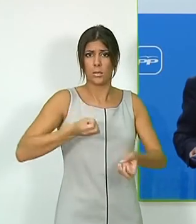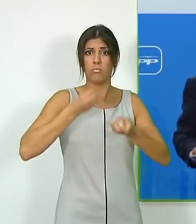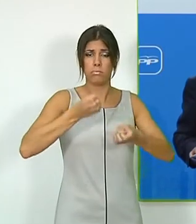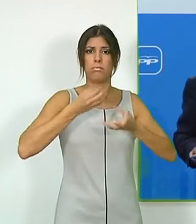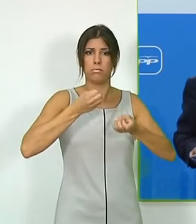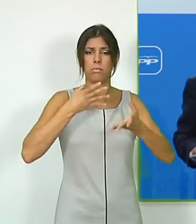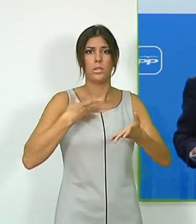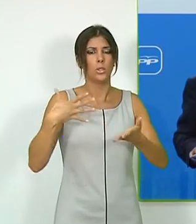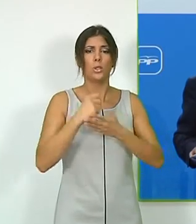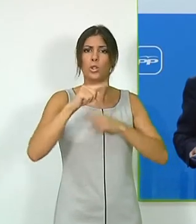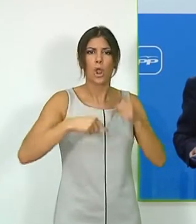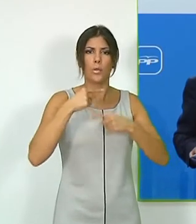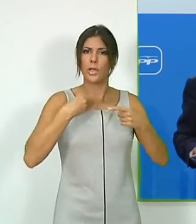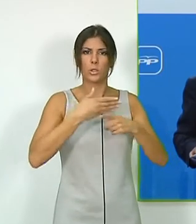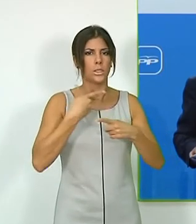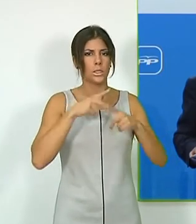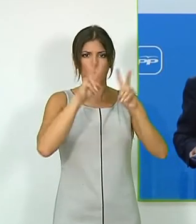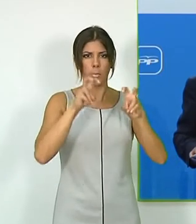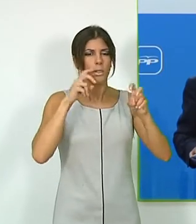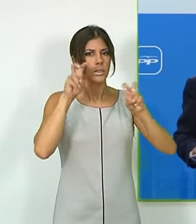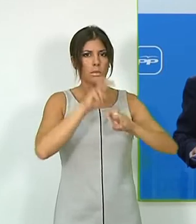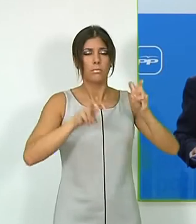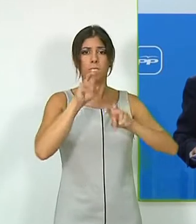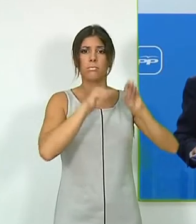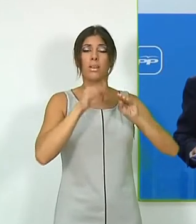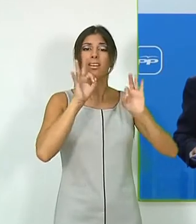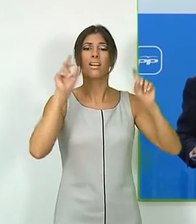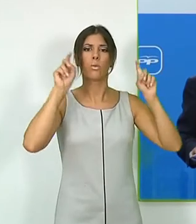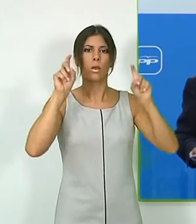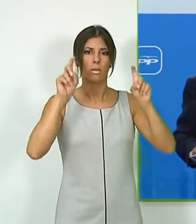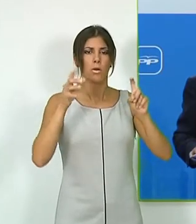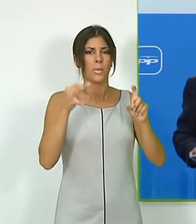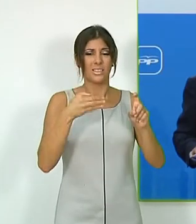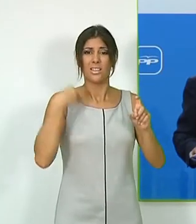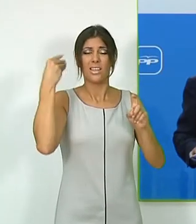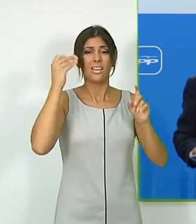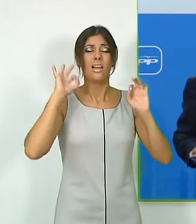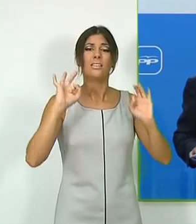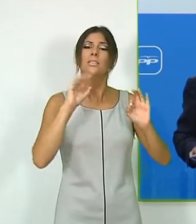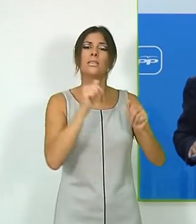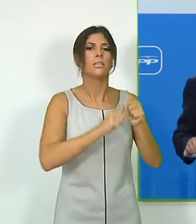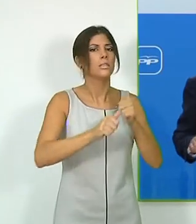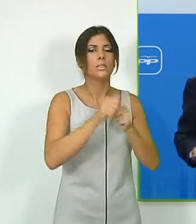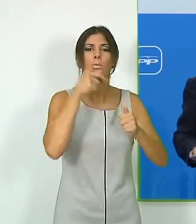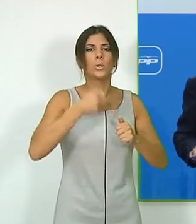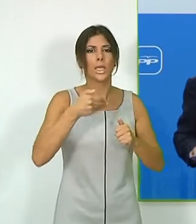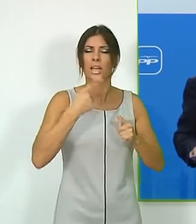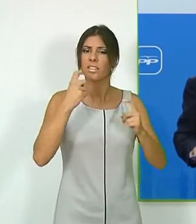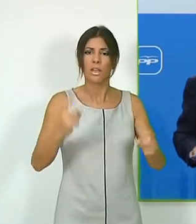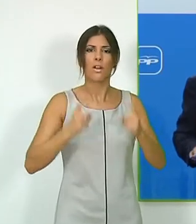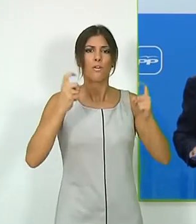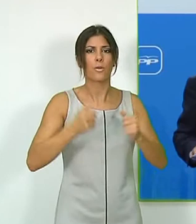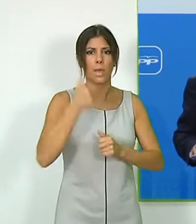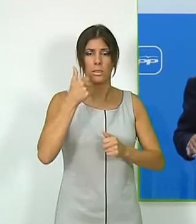día de ayer, porque nos dedicamos todos los días a la educación, no encontramos más tarea más importante a la que ofrecerle nuestros